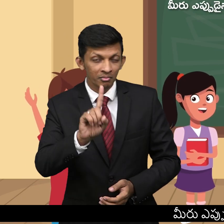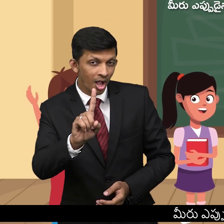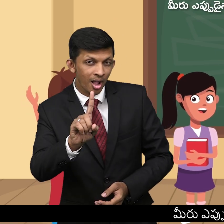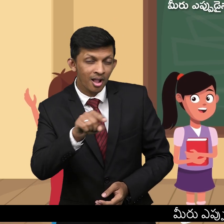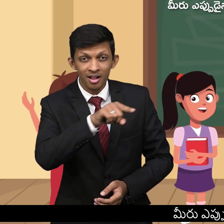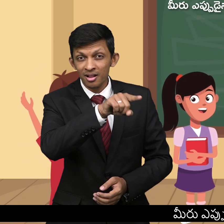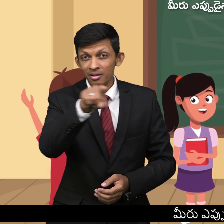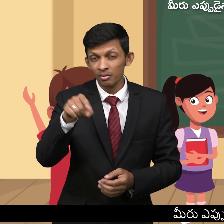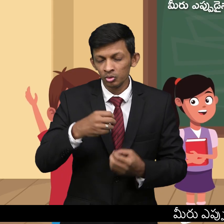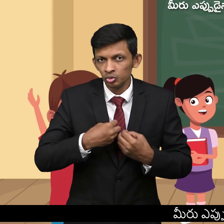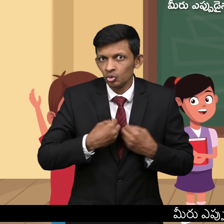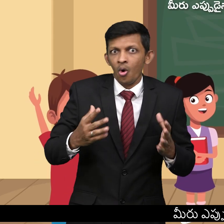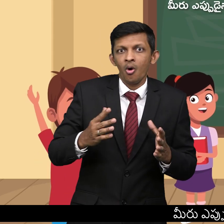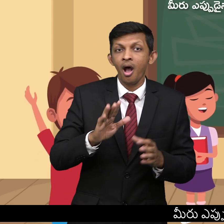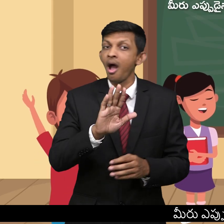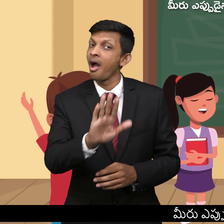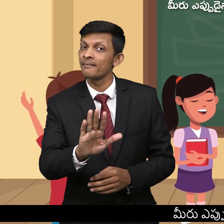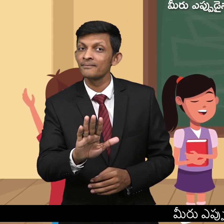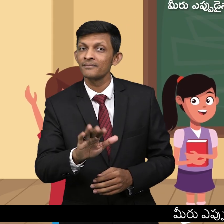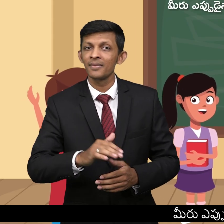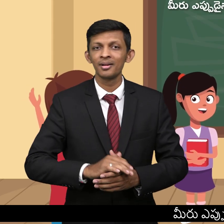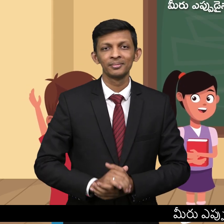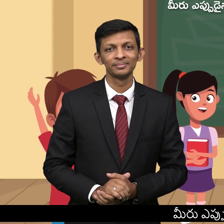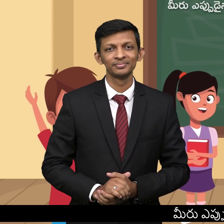మీరు ఎప్పుడైనా ఆలోచించారా?